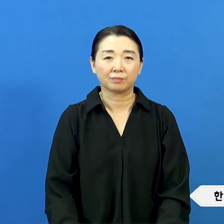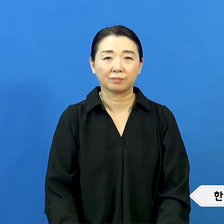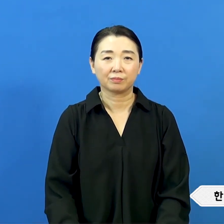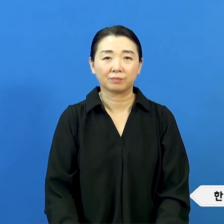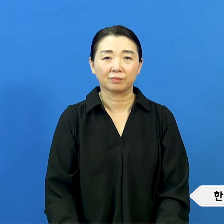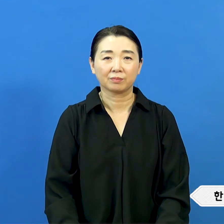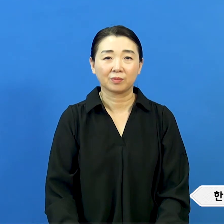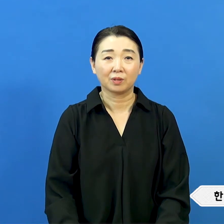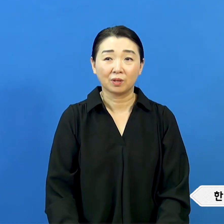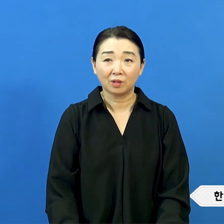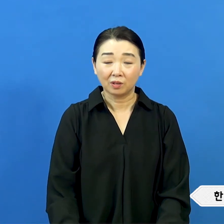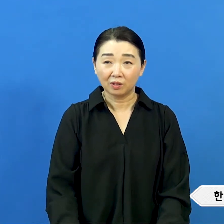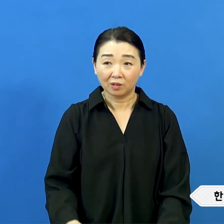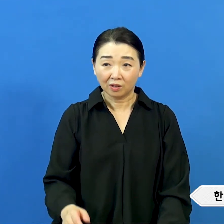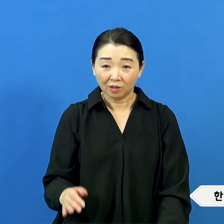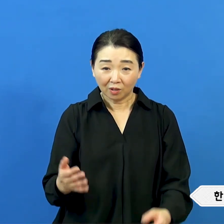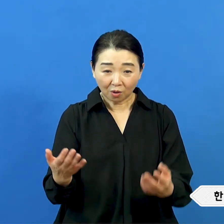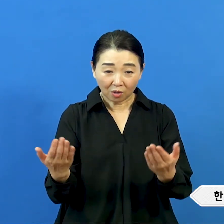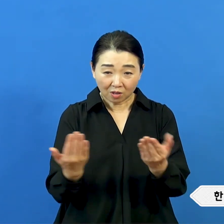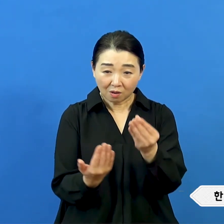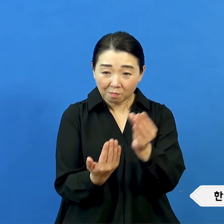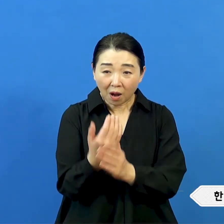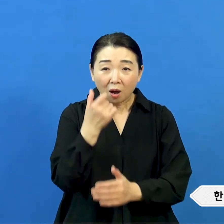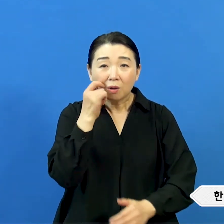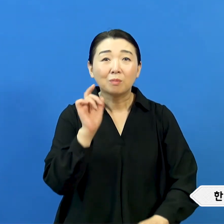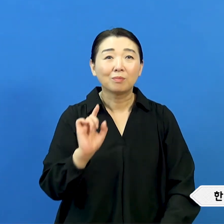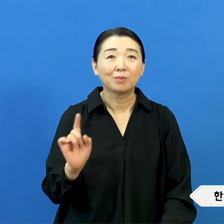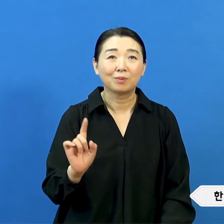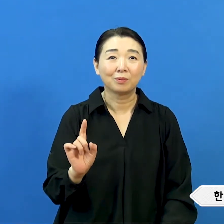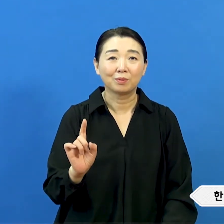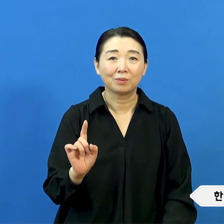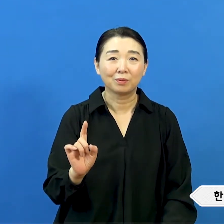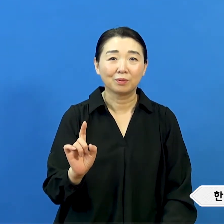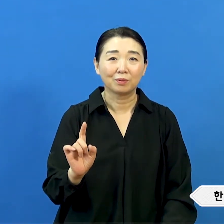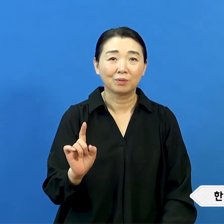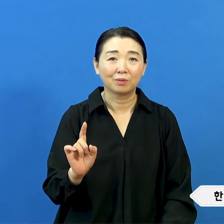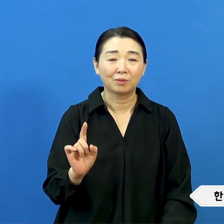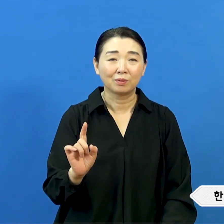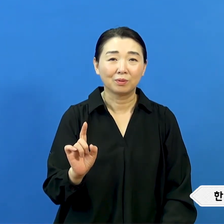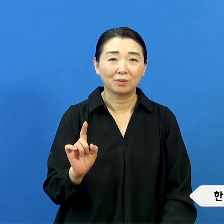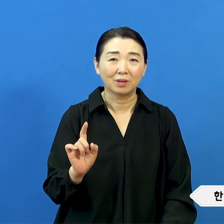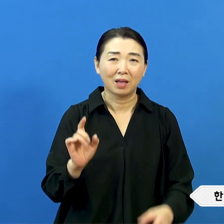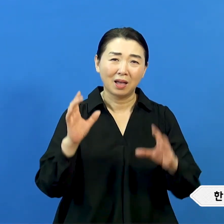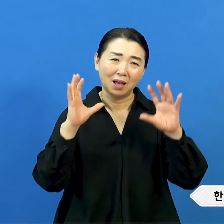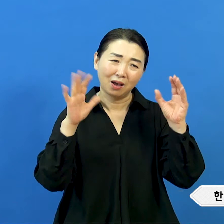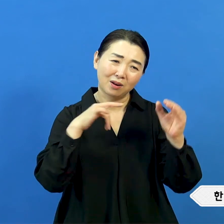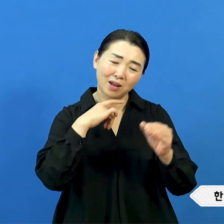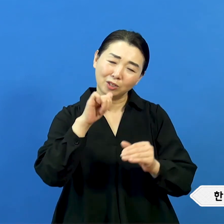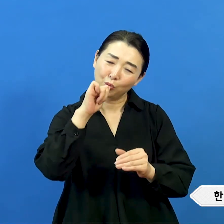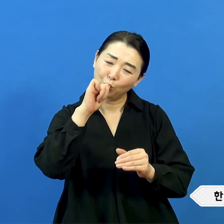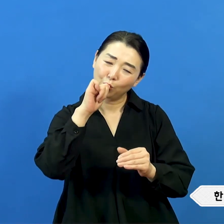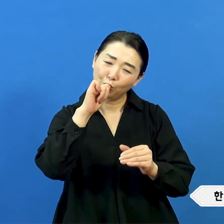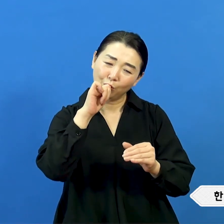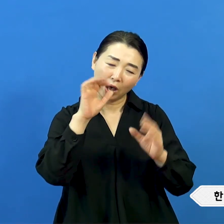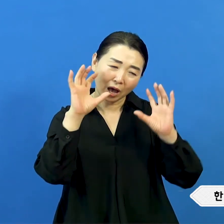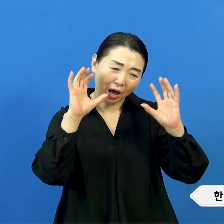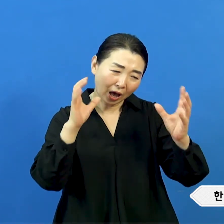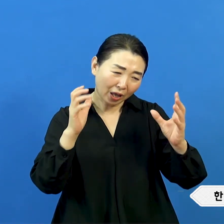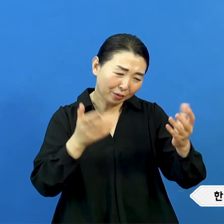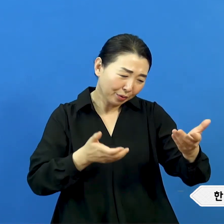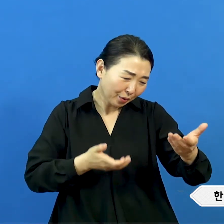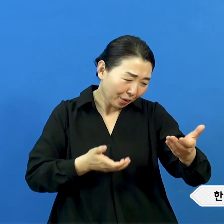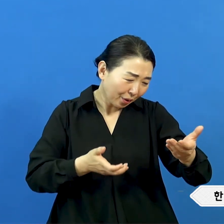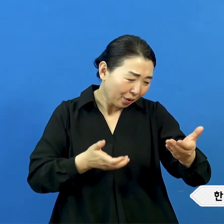어떻게 그런 일이 있을 수 있습니까? 그 어린 젖먹이를 두고 떠나야 하는 엄마의 마음이